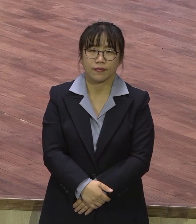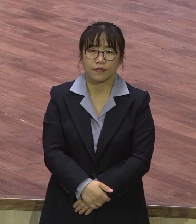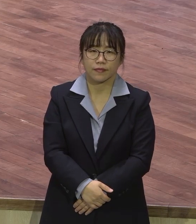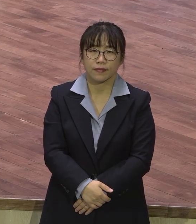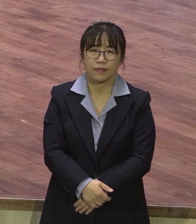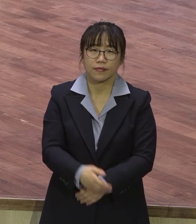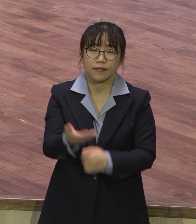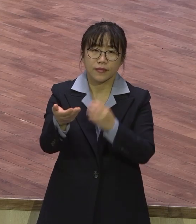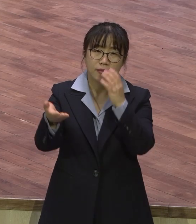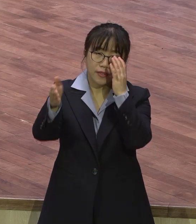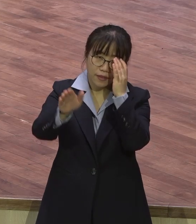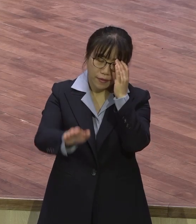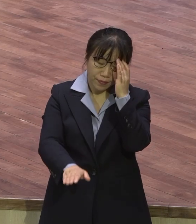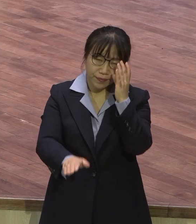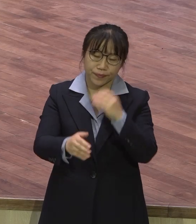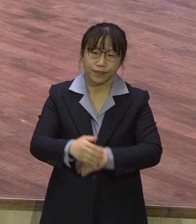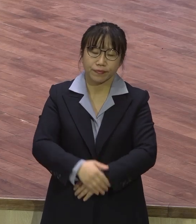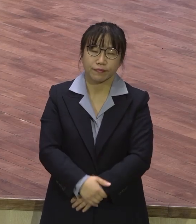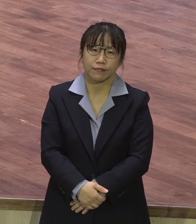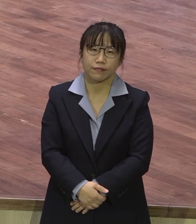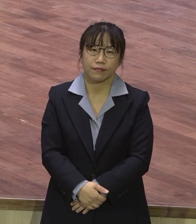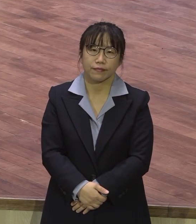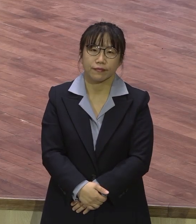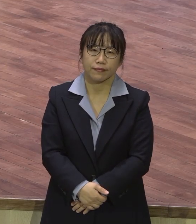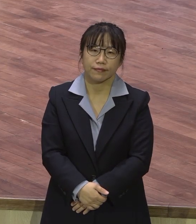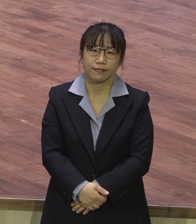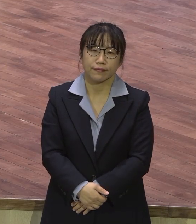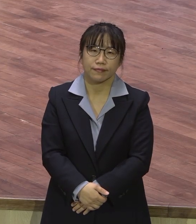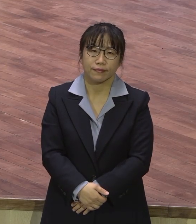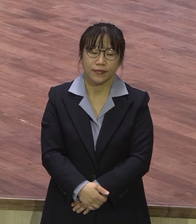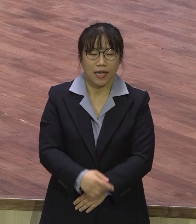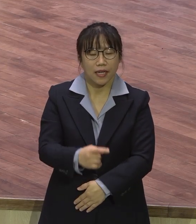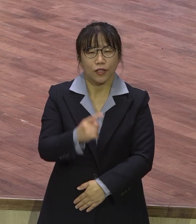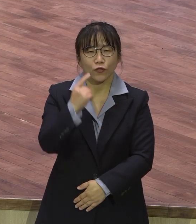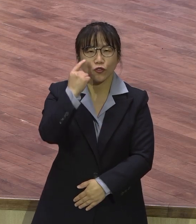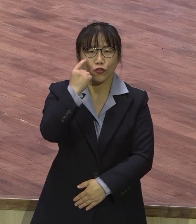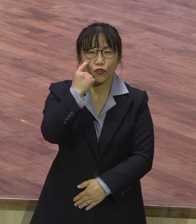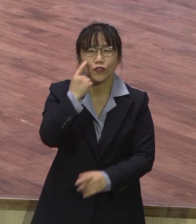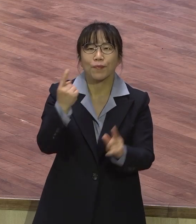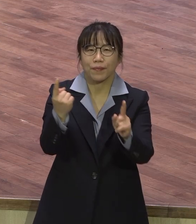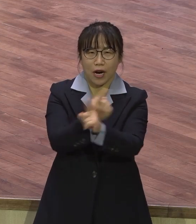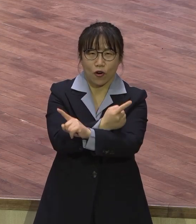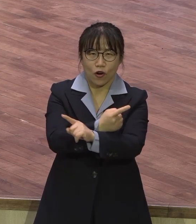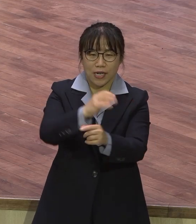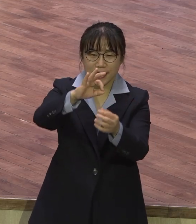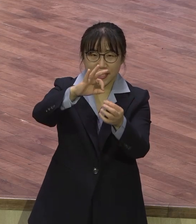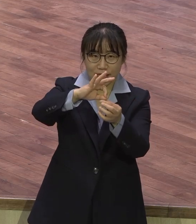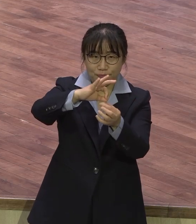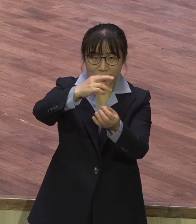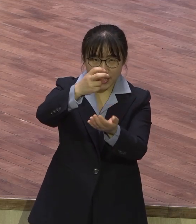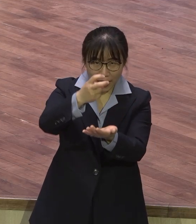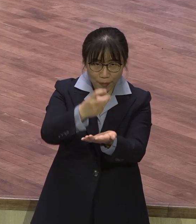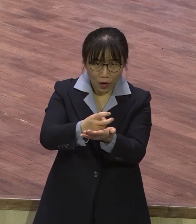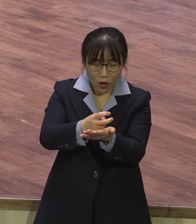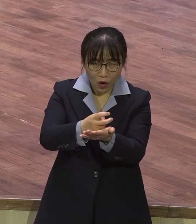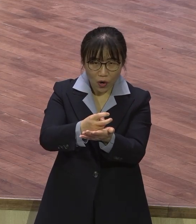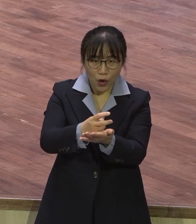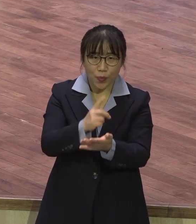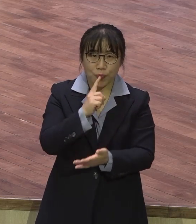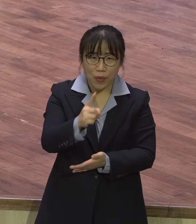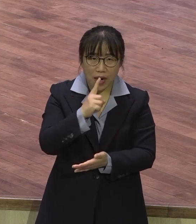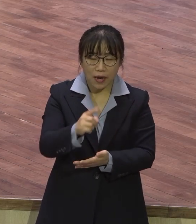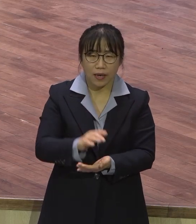생각을 할 수가 있습니다 그런데 이런 시각은 바뀌어야 돼요 십계명을 지칭하는 히브리